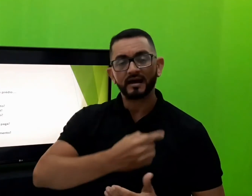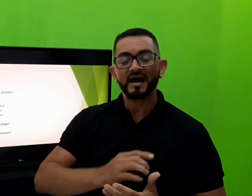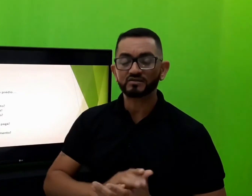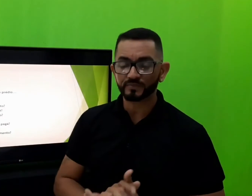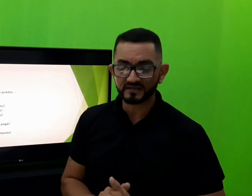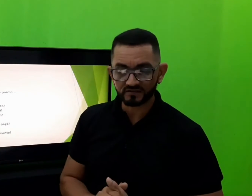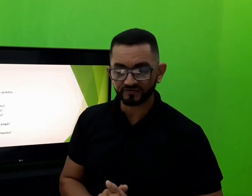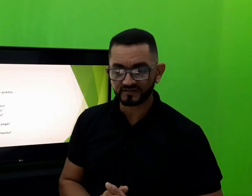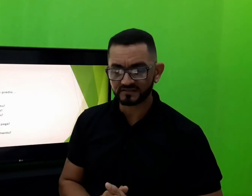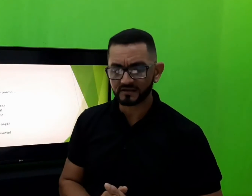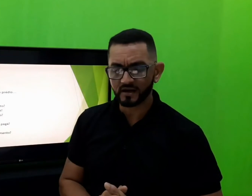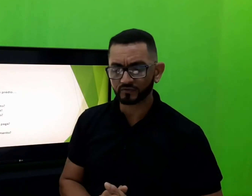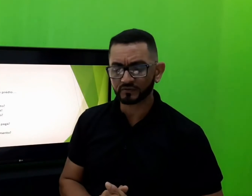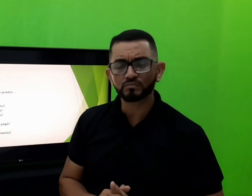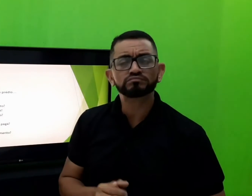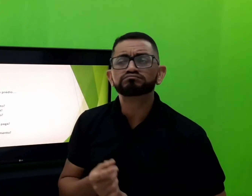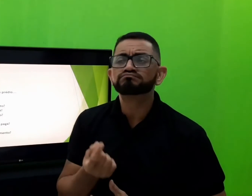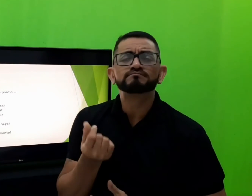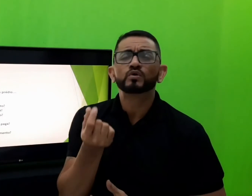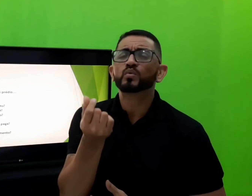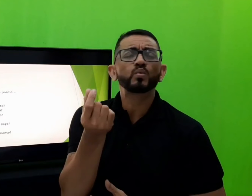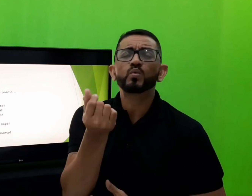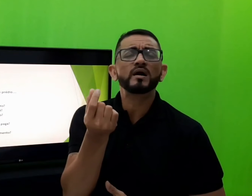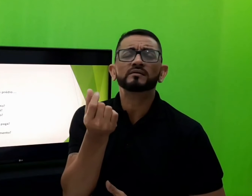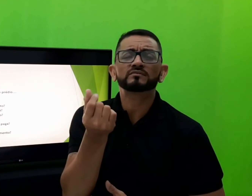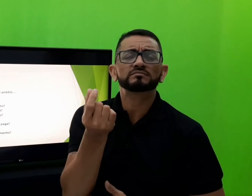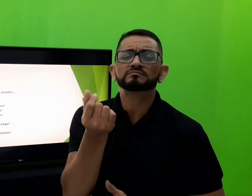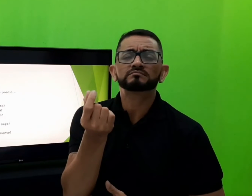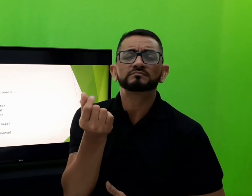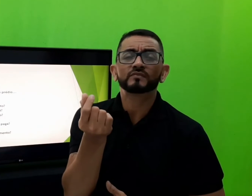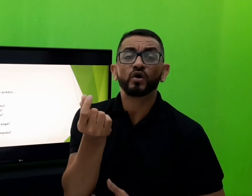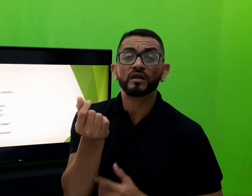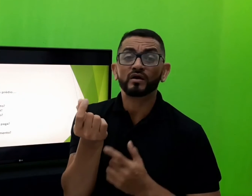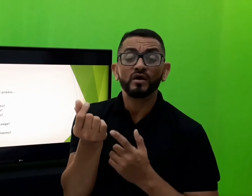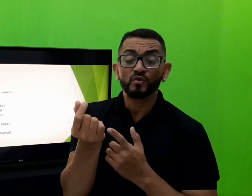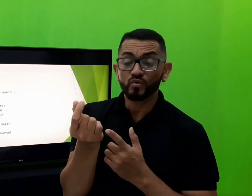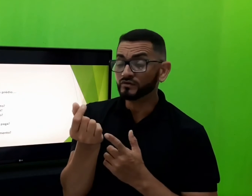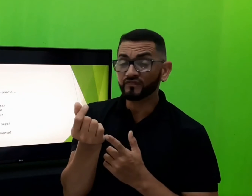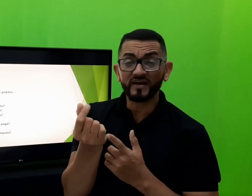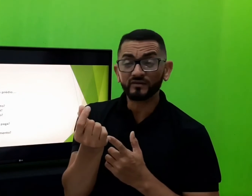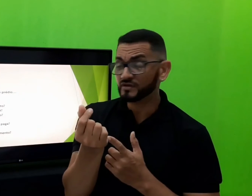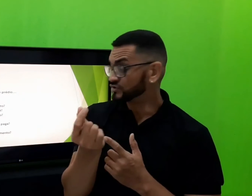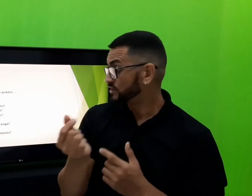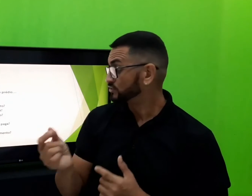a expressão facial. Então, quanto? Olha, quando eu falo isso, eu já estou